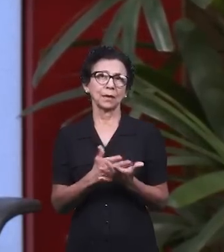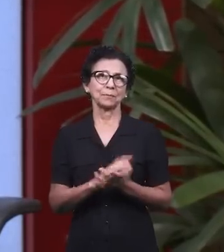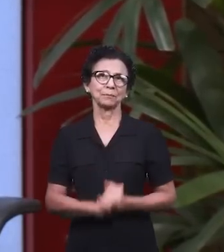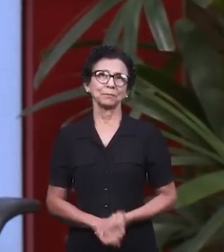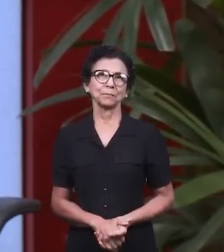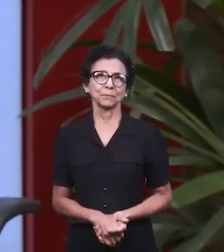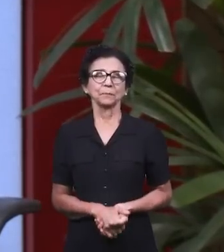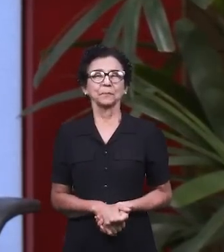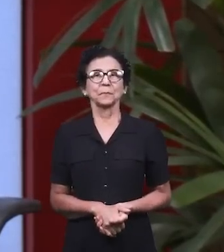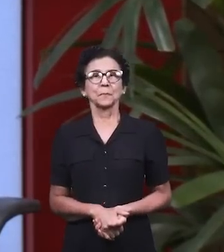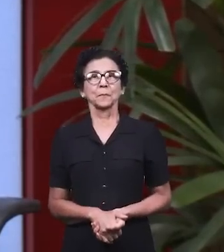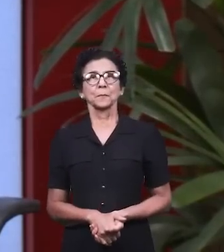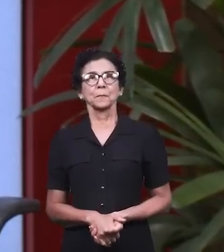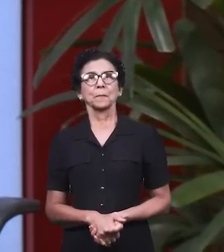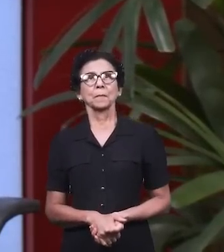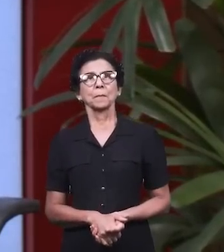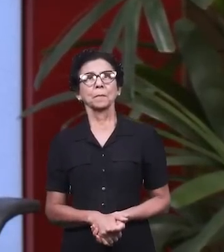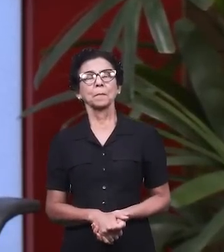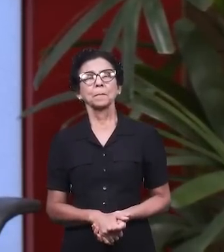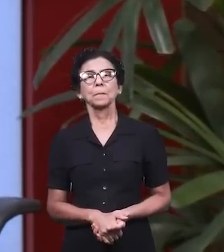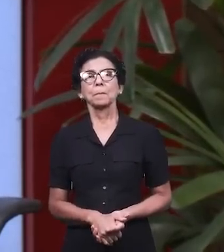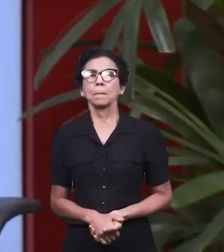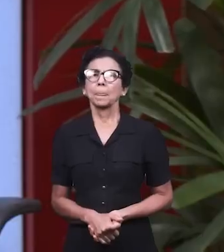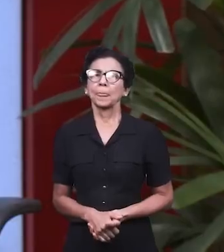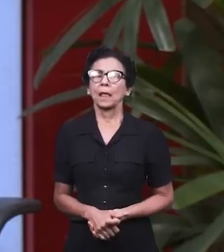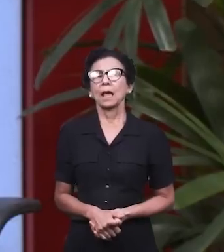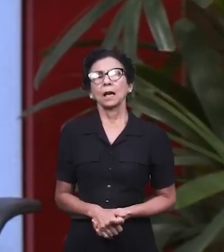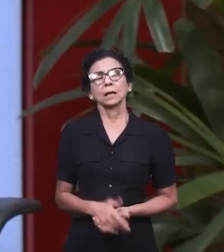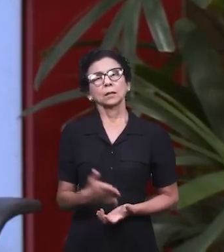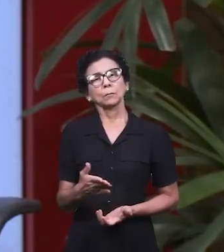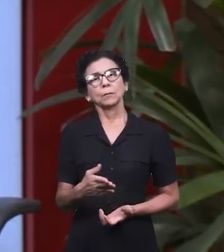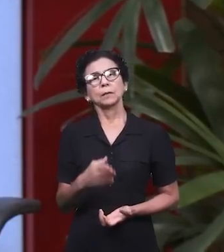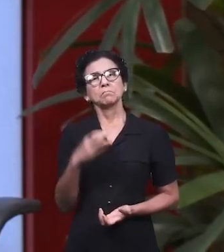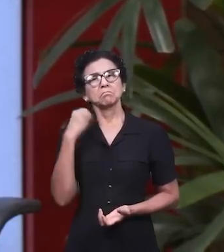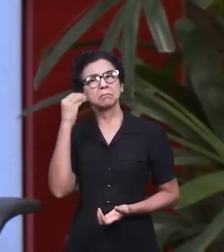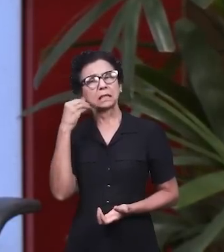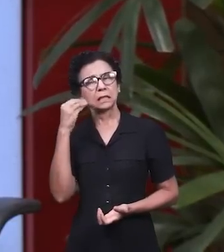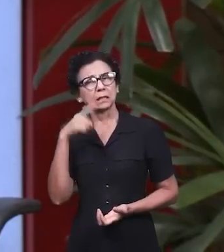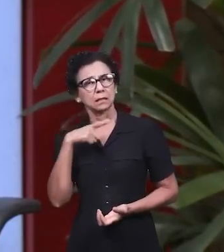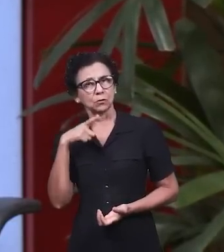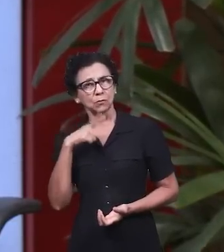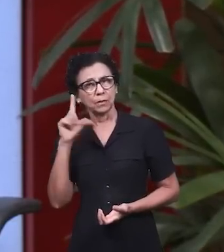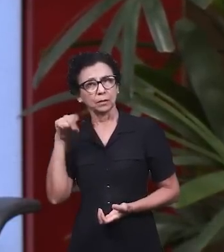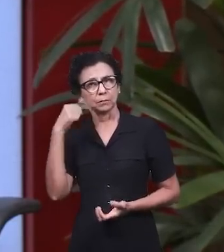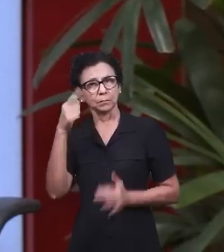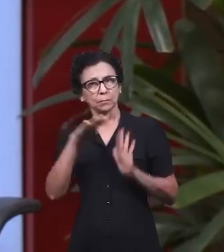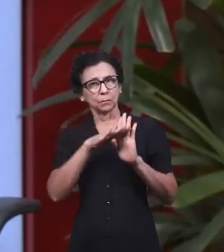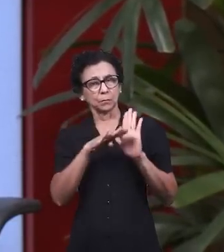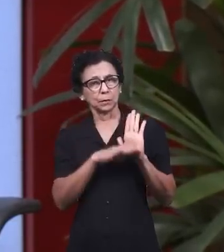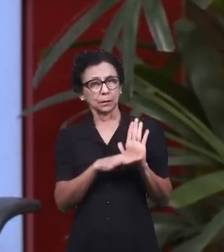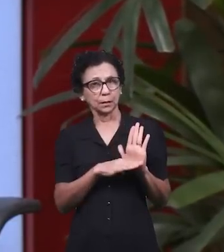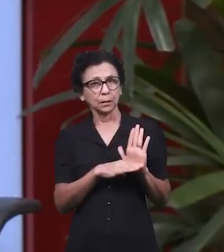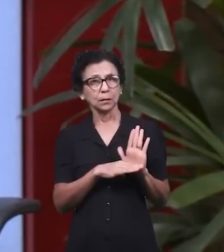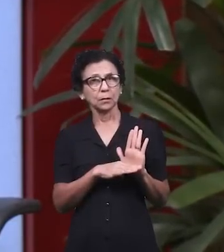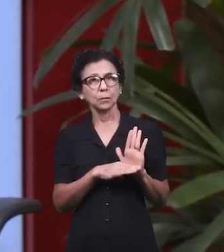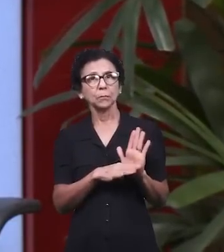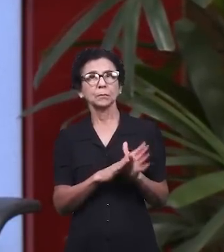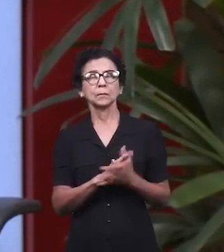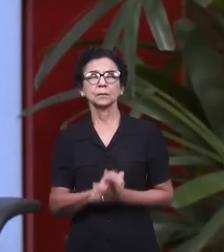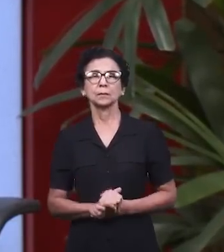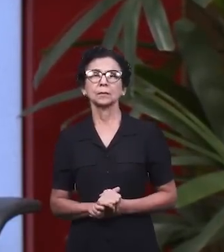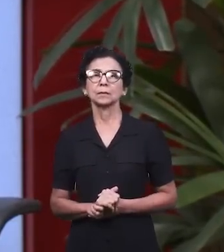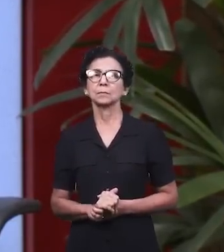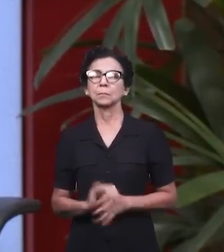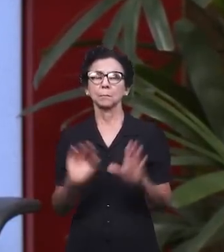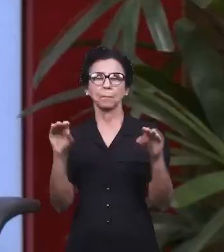quiserem, né? E aí, se os irmãos tiverem também experiências, nos próximos programas vamos estar passando também um contato a qual os irmãos podem estar